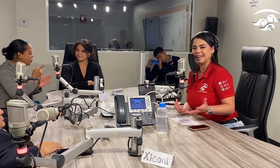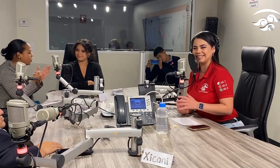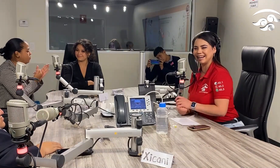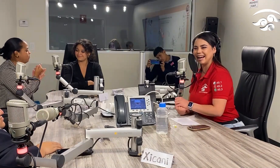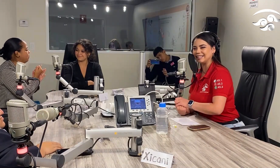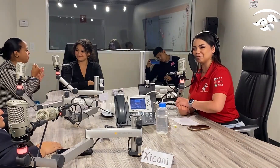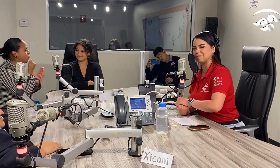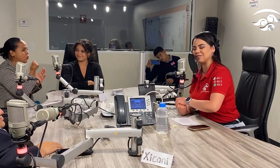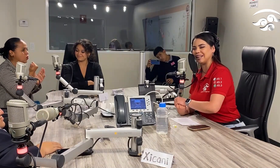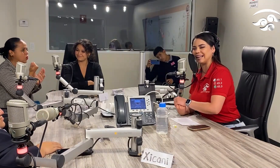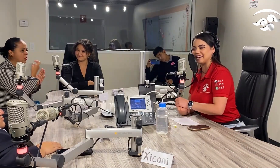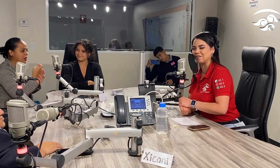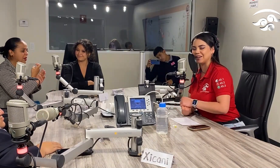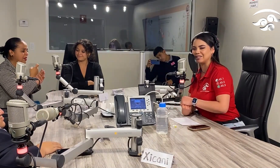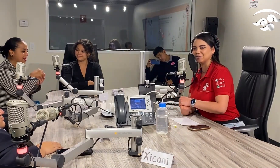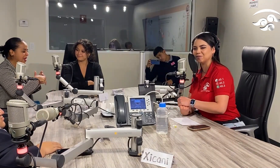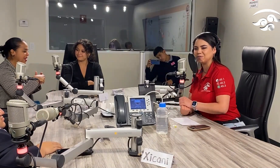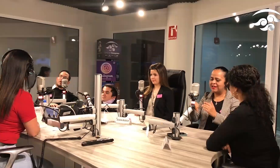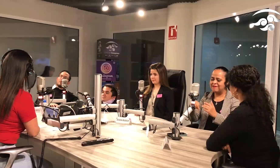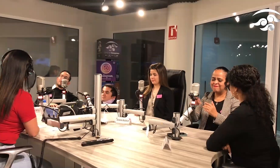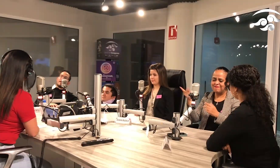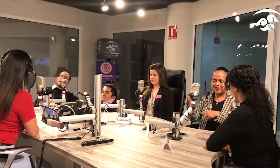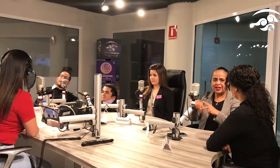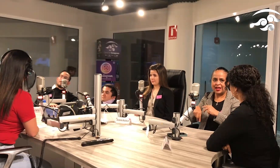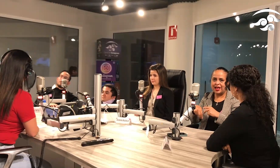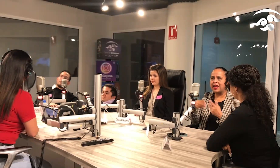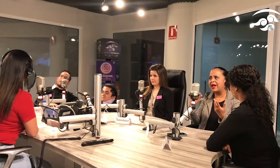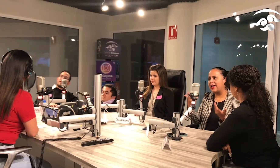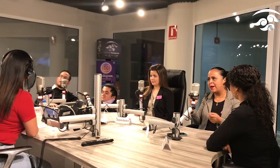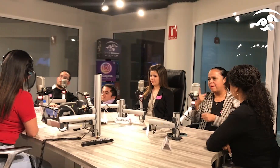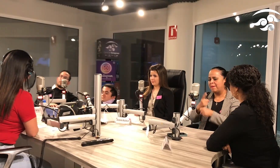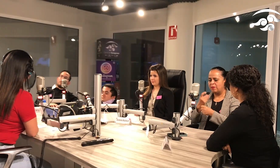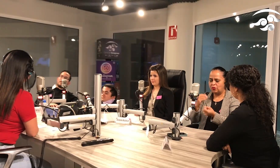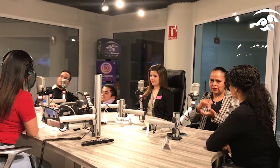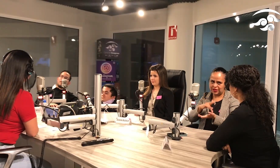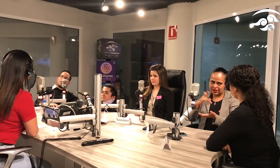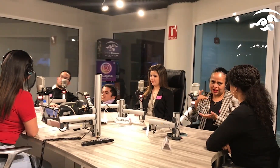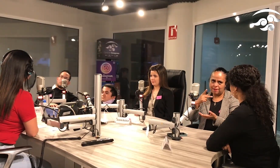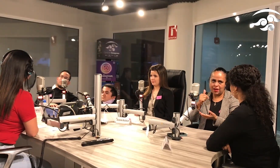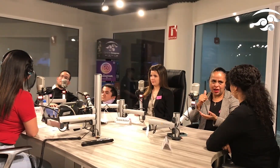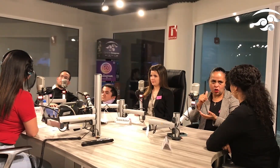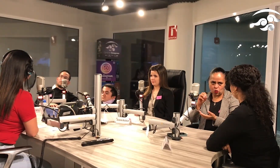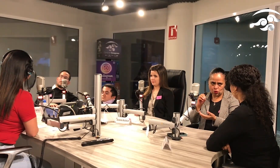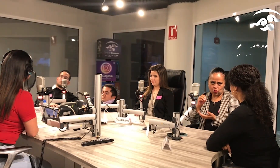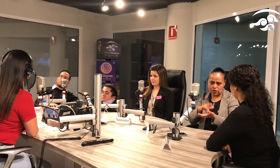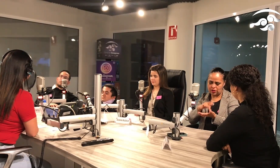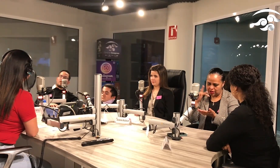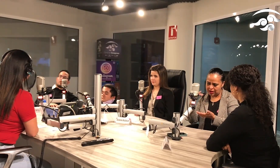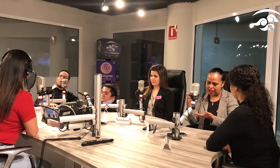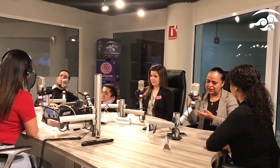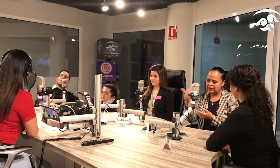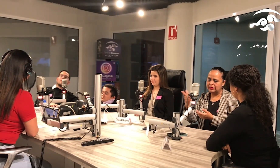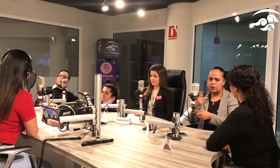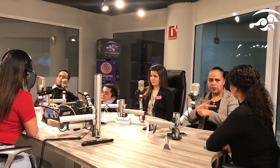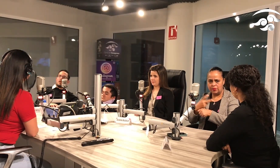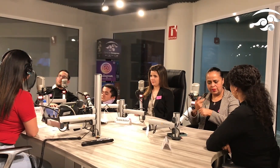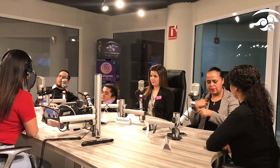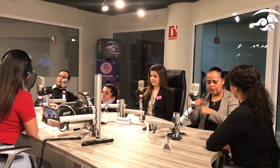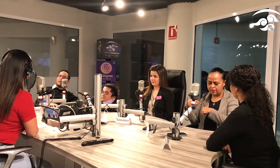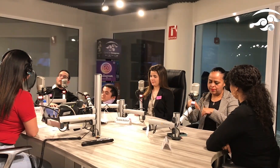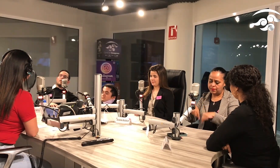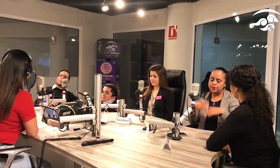decidiste acercar a ese espacio del canal del Congreso. Bueno, primero que nada, nuevamente gracias, Pau, a ti y a la producción por darnos este espacio, que